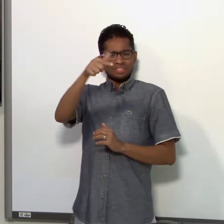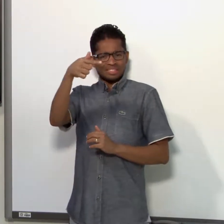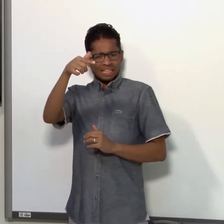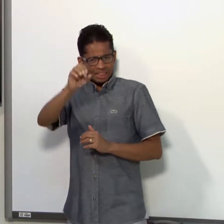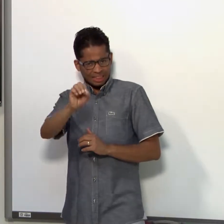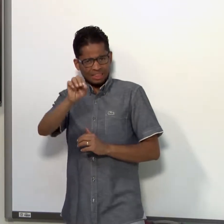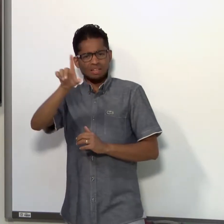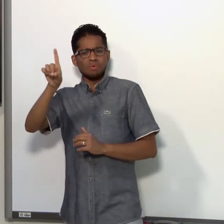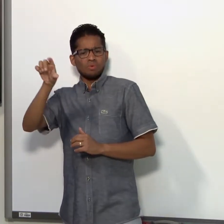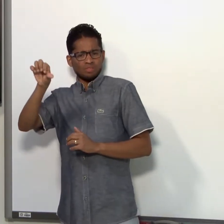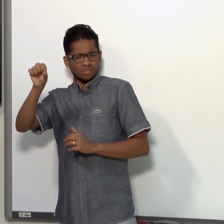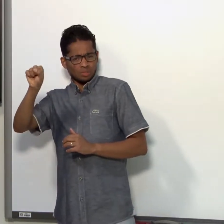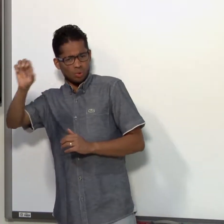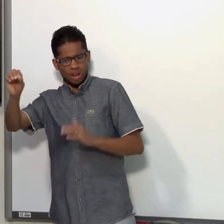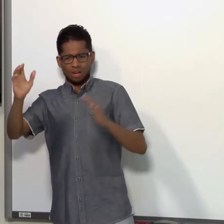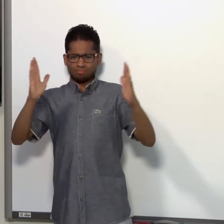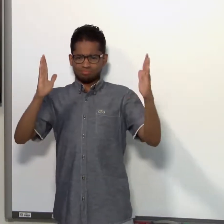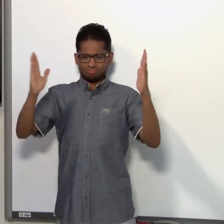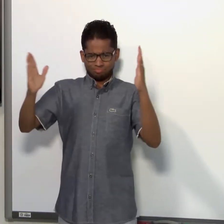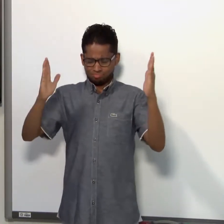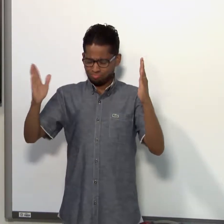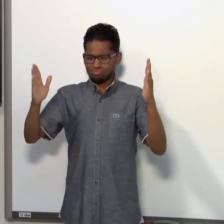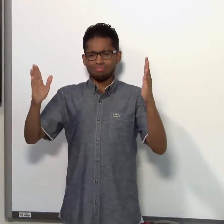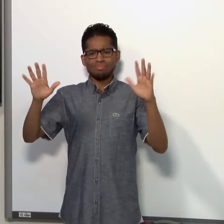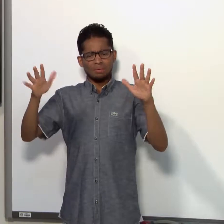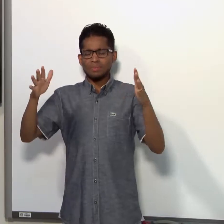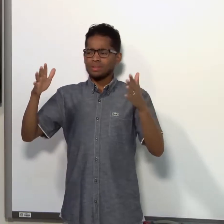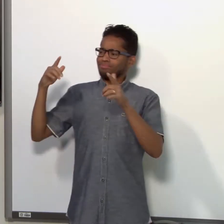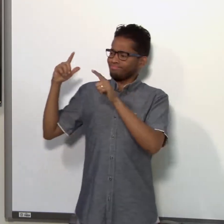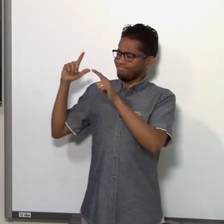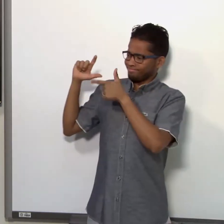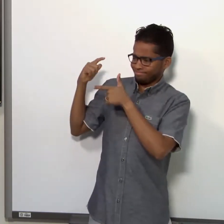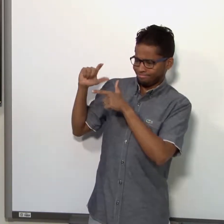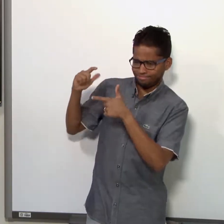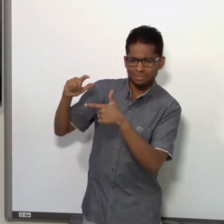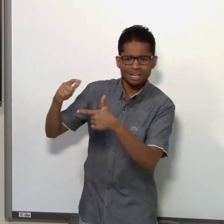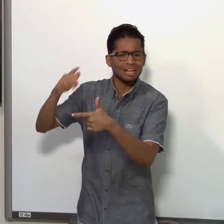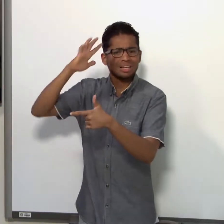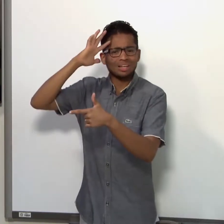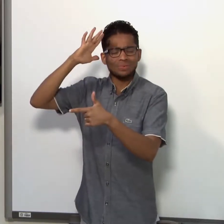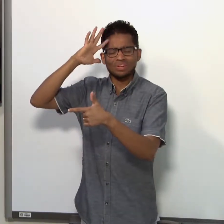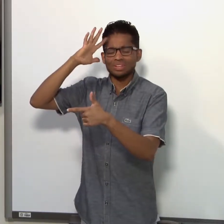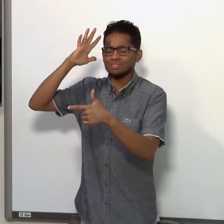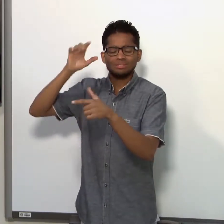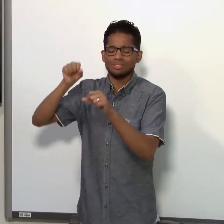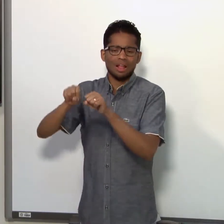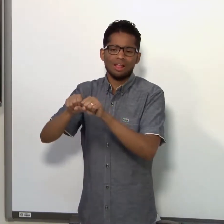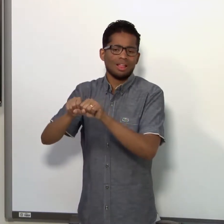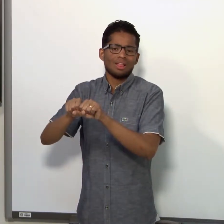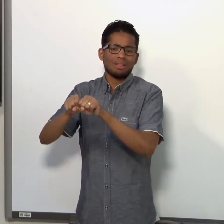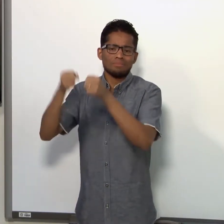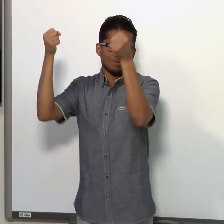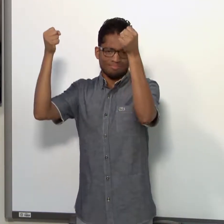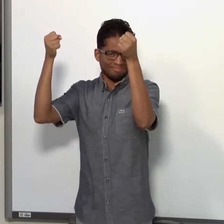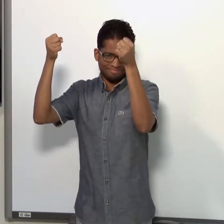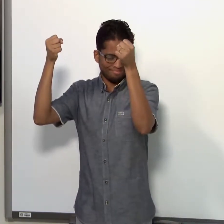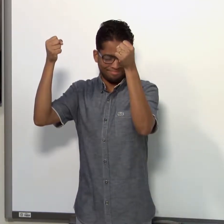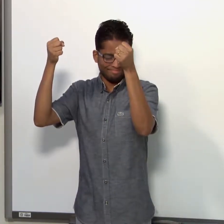1960, 70 e 80, então tivemos esse período aqui, onde a